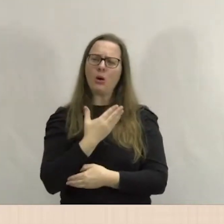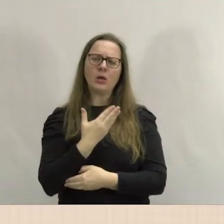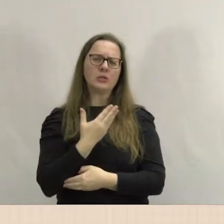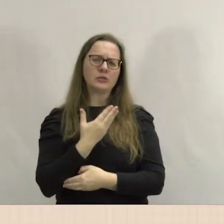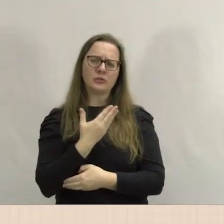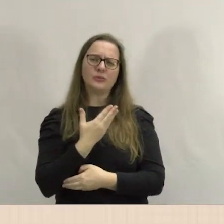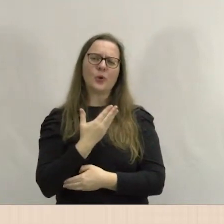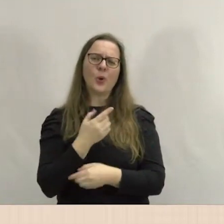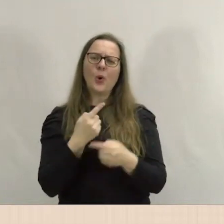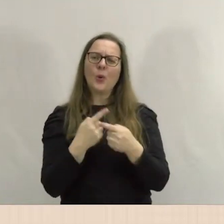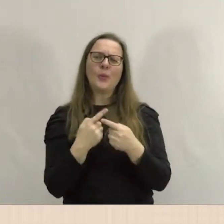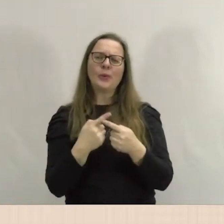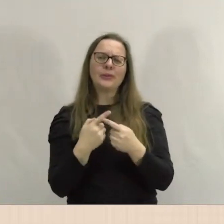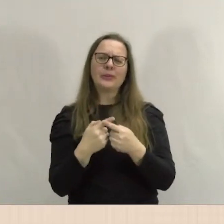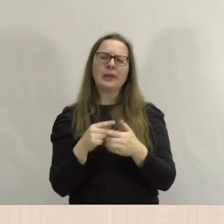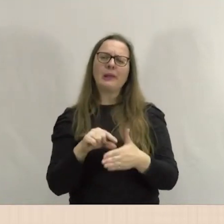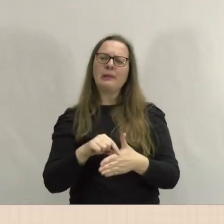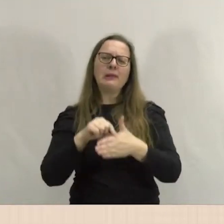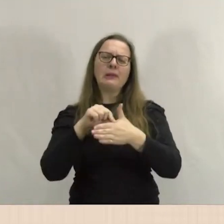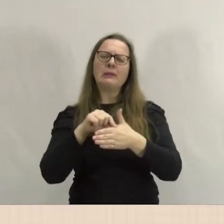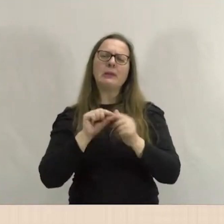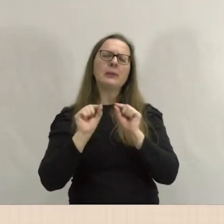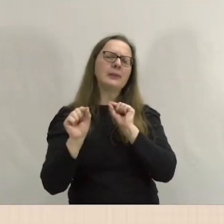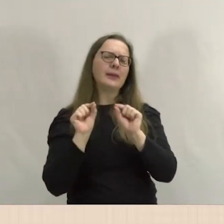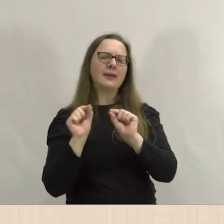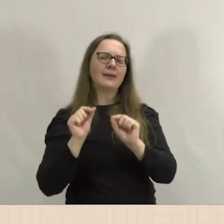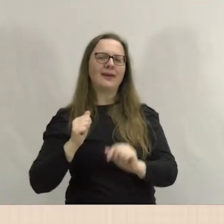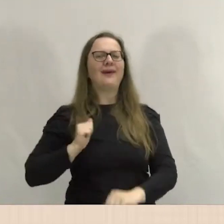os apóstolos.